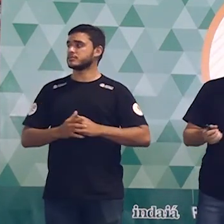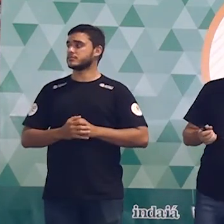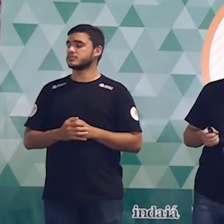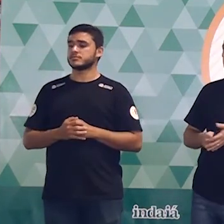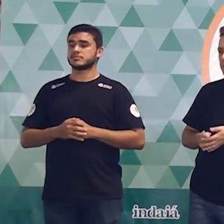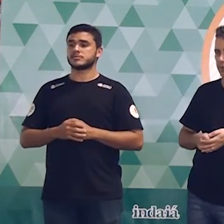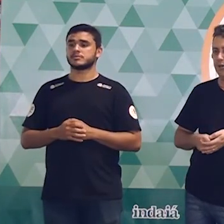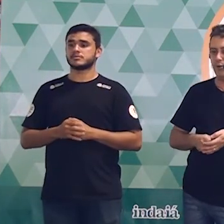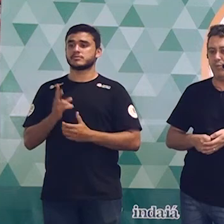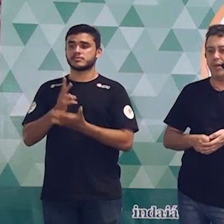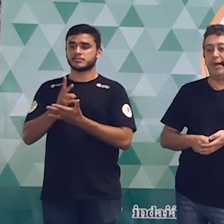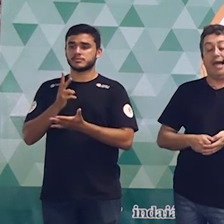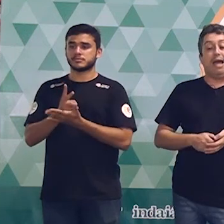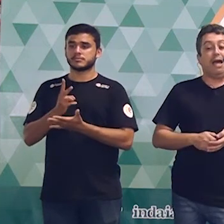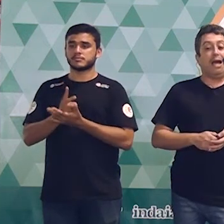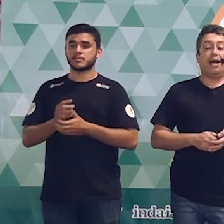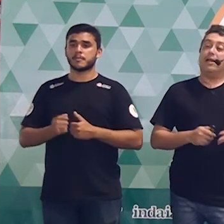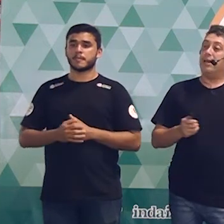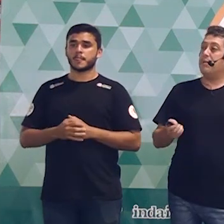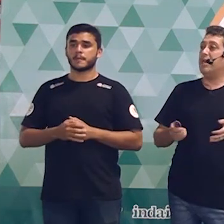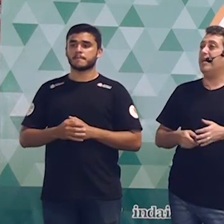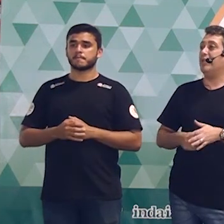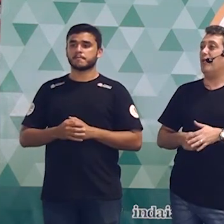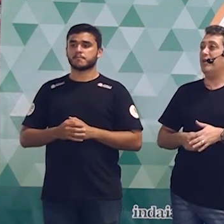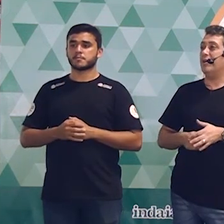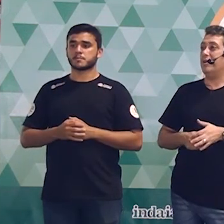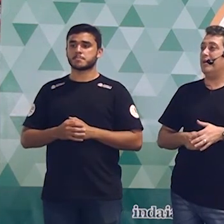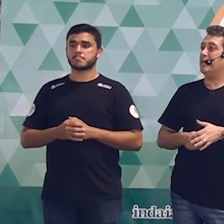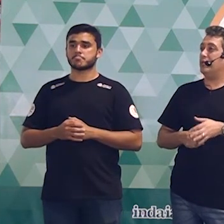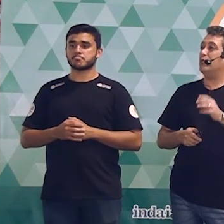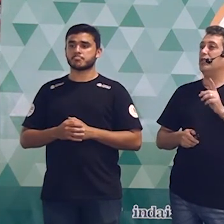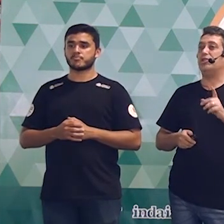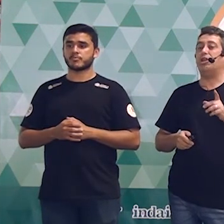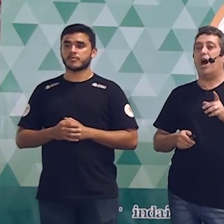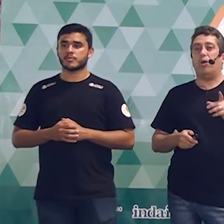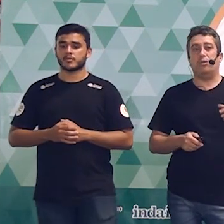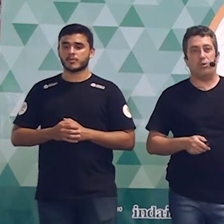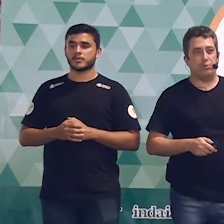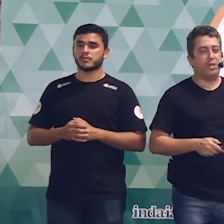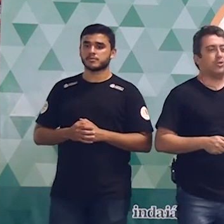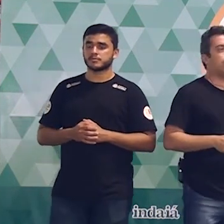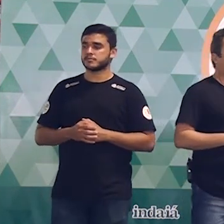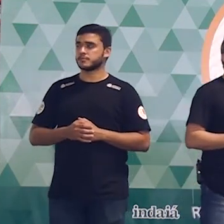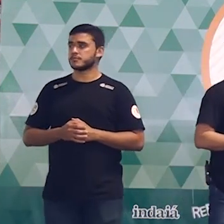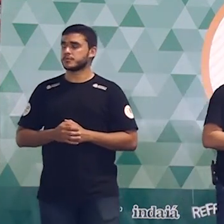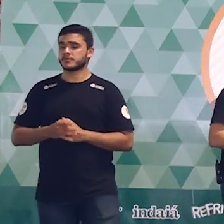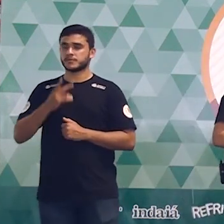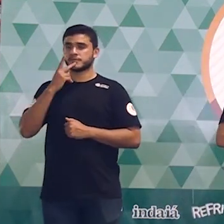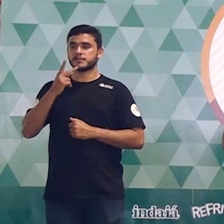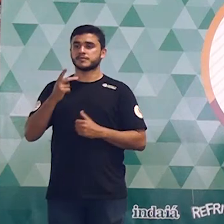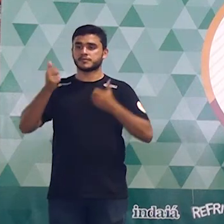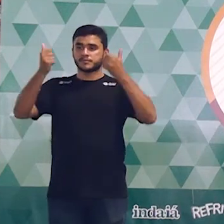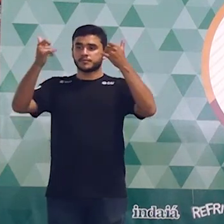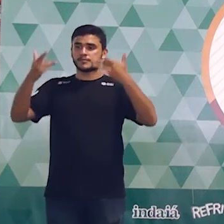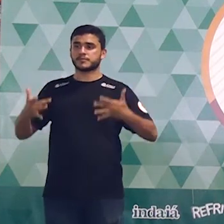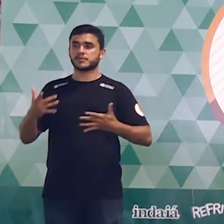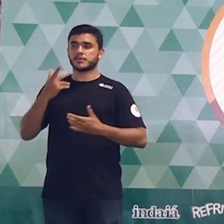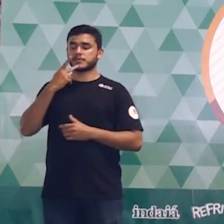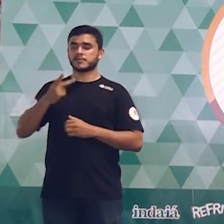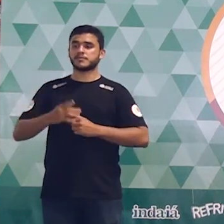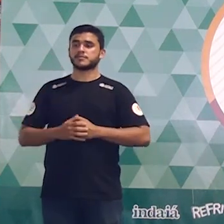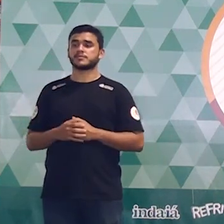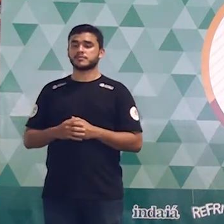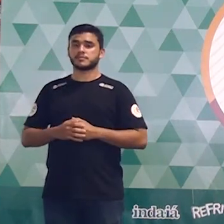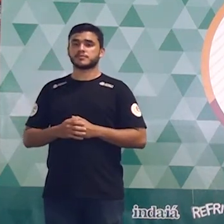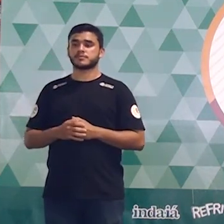tentar ver da melhor maneira possível. Lembrem que todo início de aula, no começo até agora, a gente tinha uma